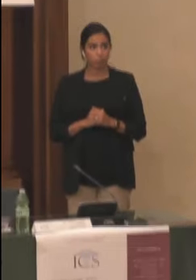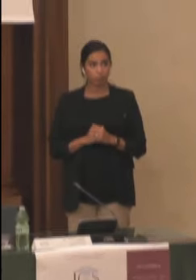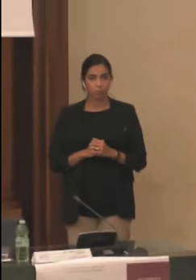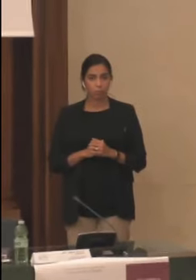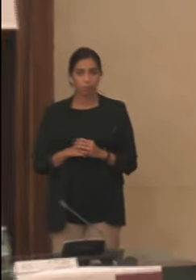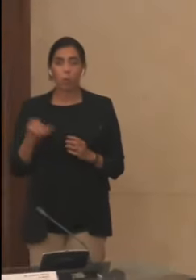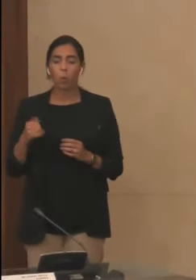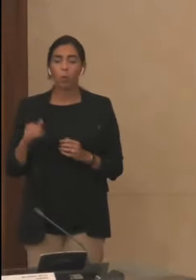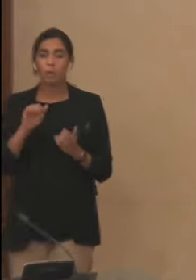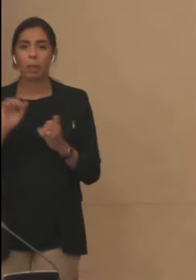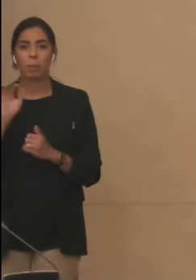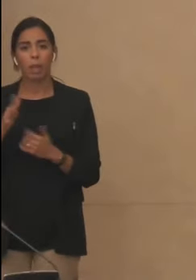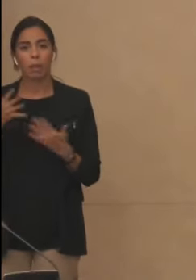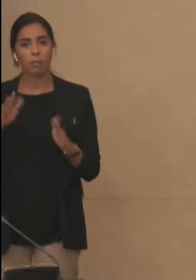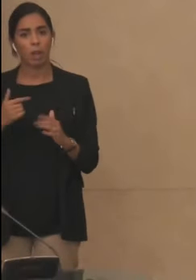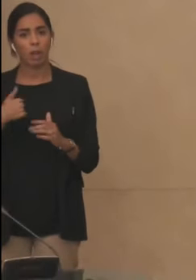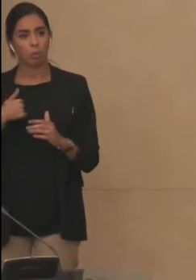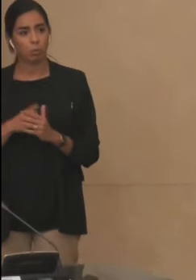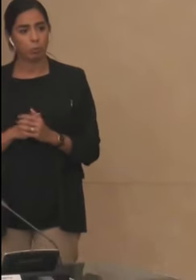L'ultima mail che ti ho mandato.